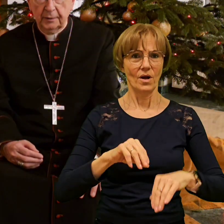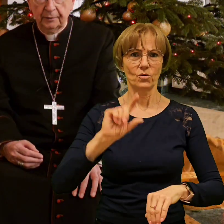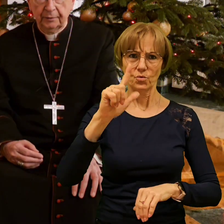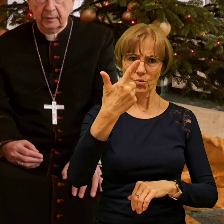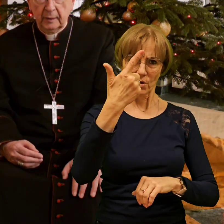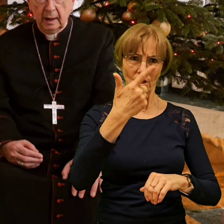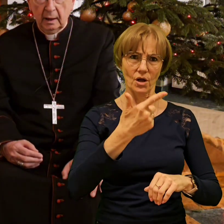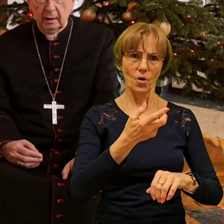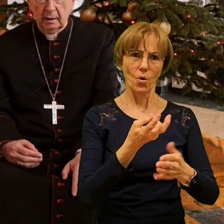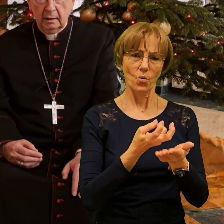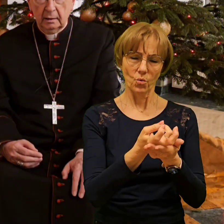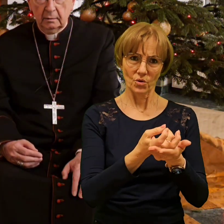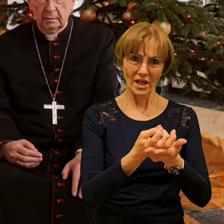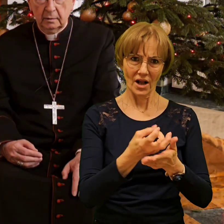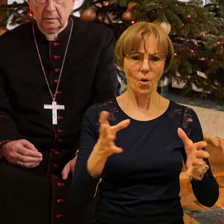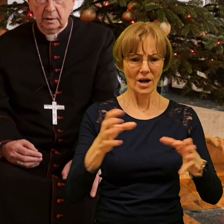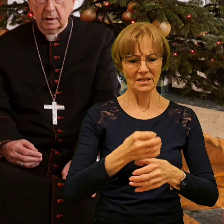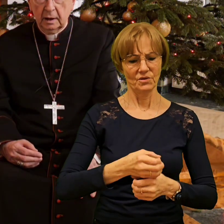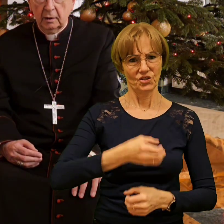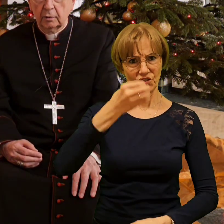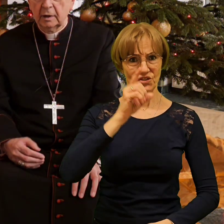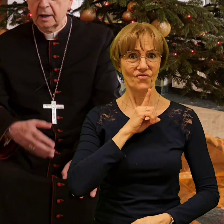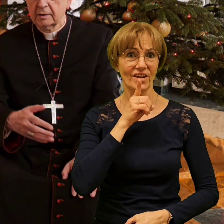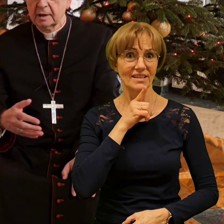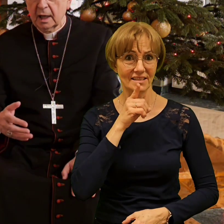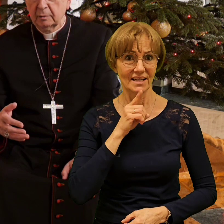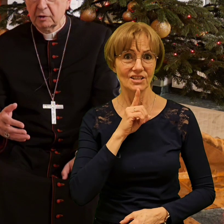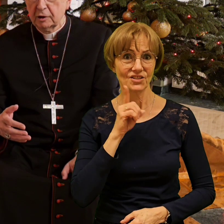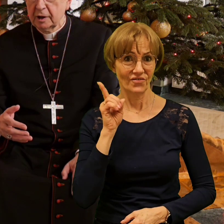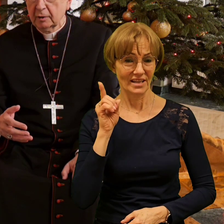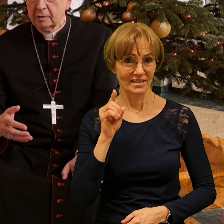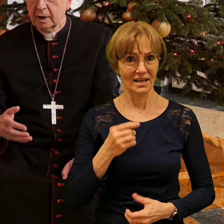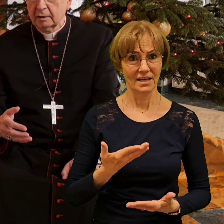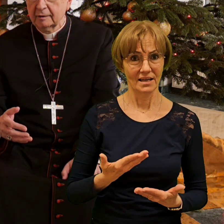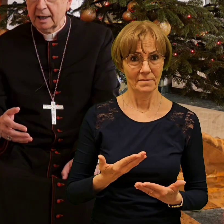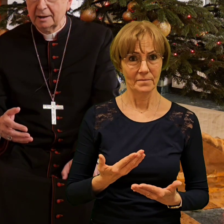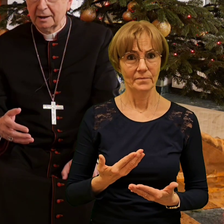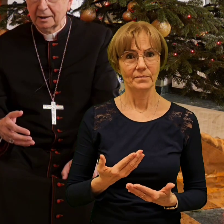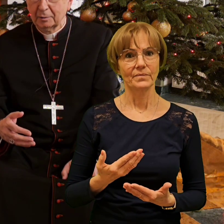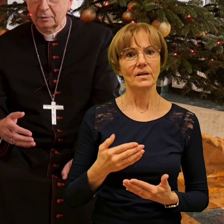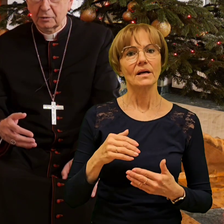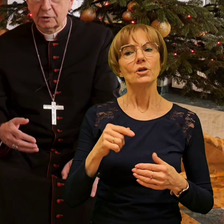udając jakby życie konsekrowane. Czyli